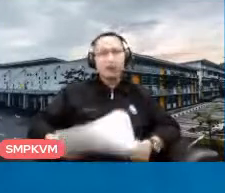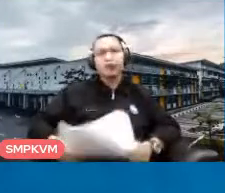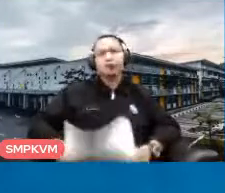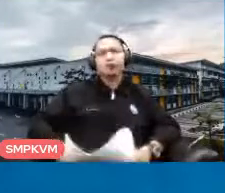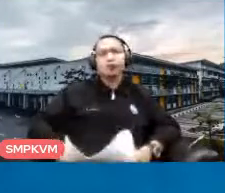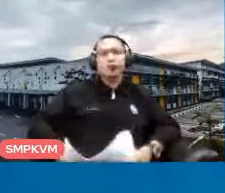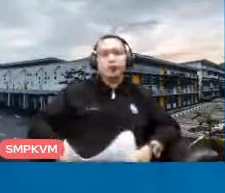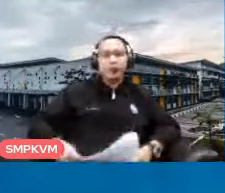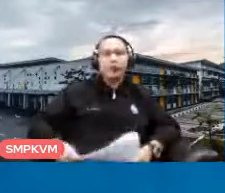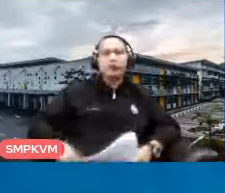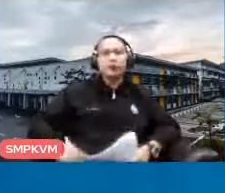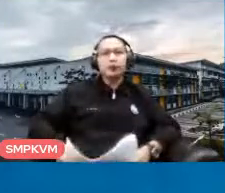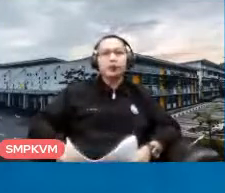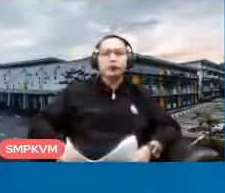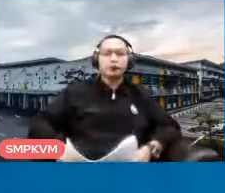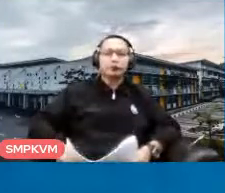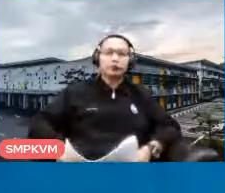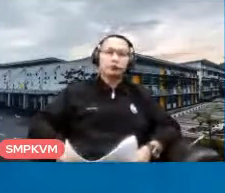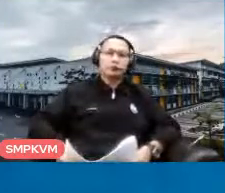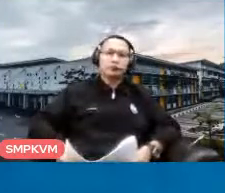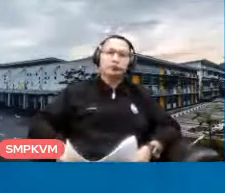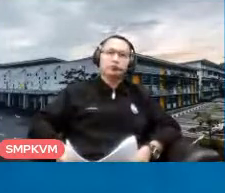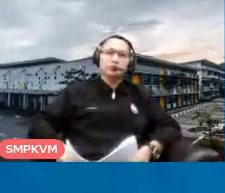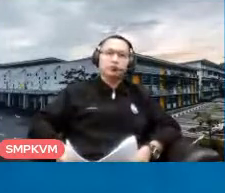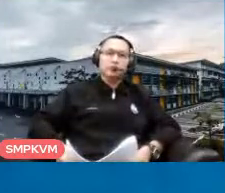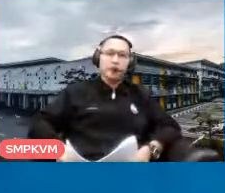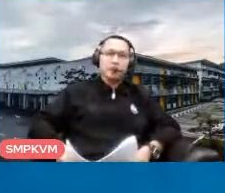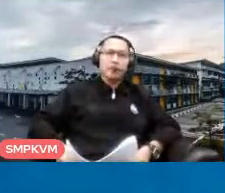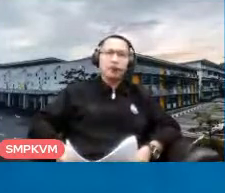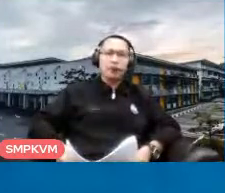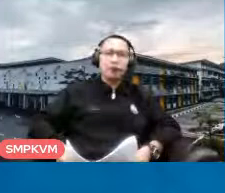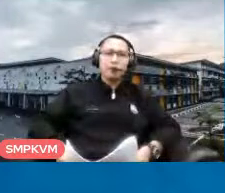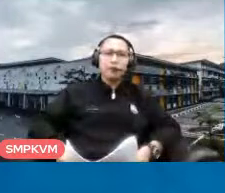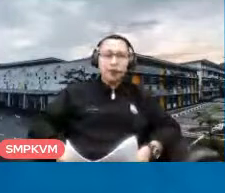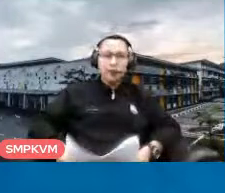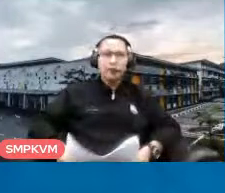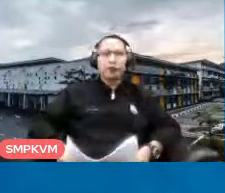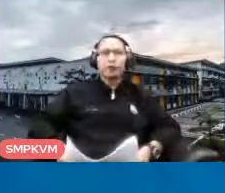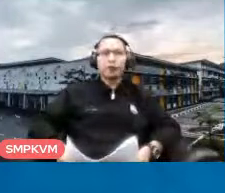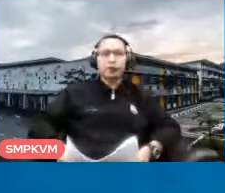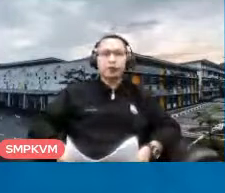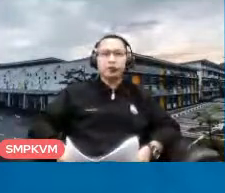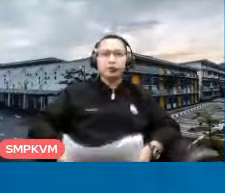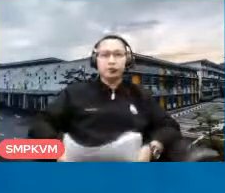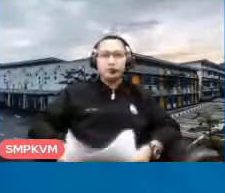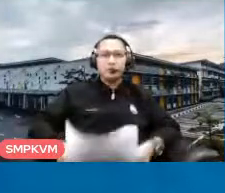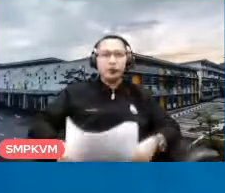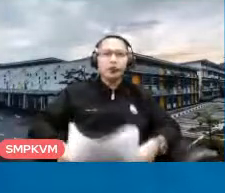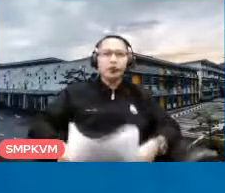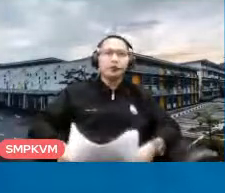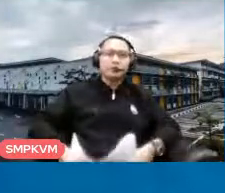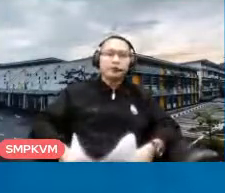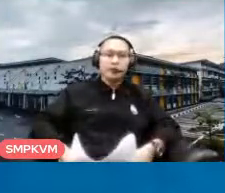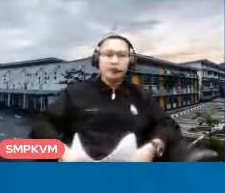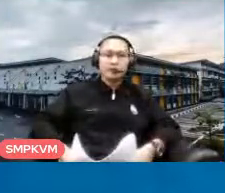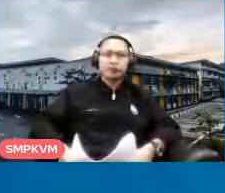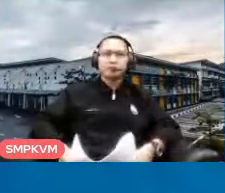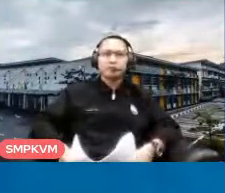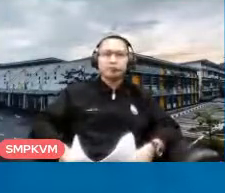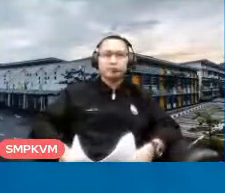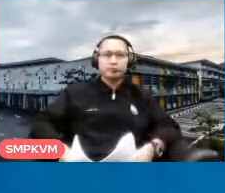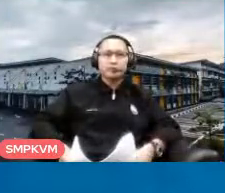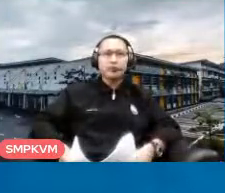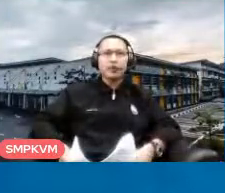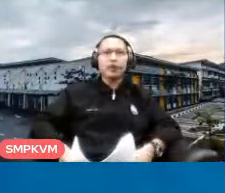dapat kakak tuh tapi rambutnya lah schedule melakukan munggau saya lupa gunting loh Oke next